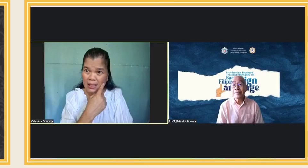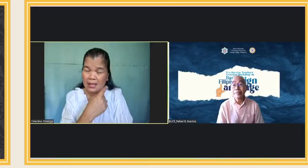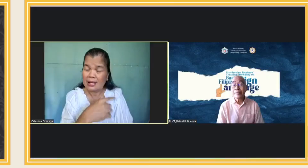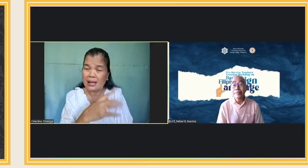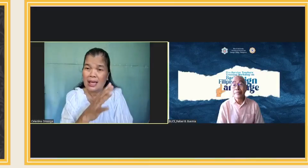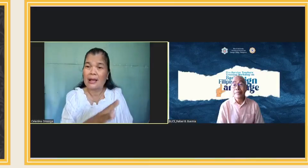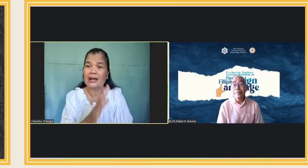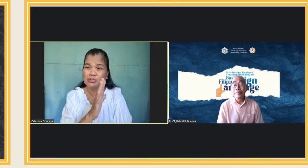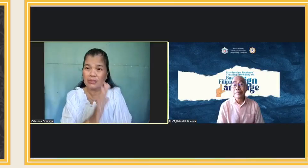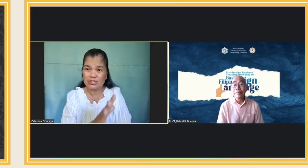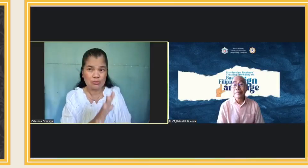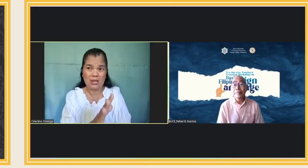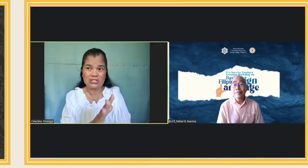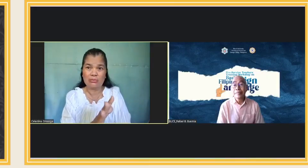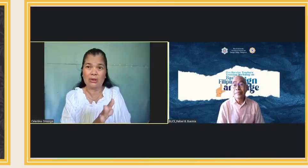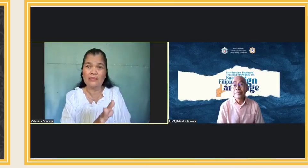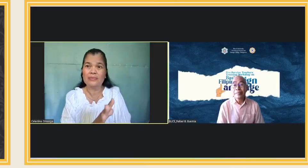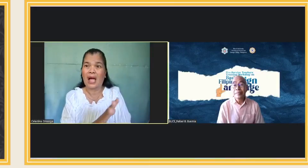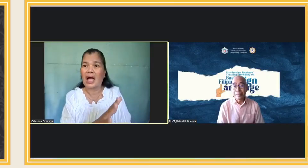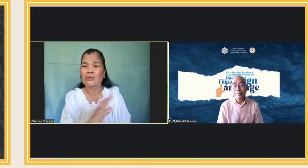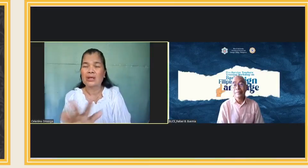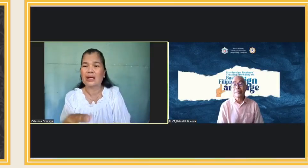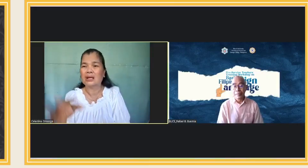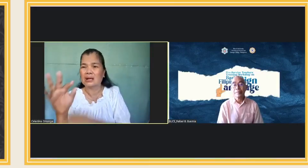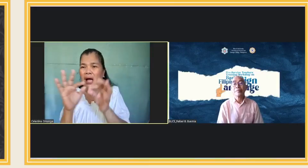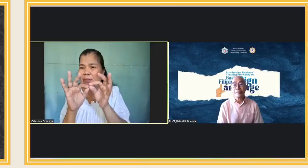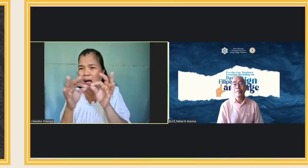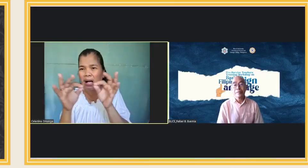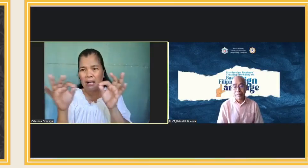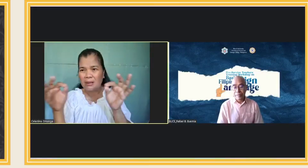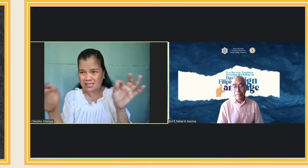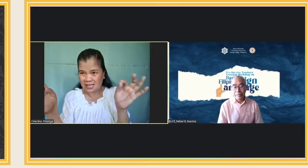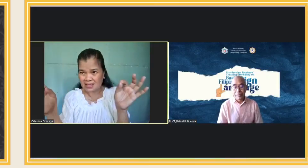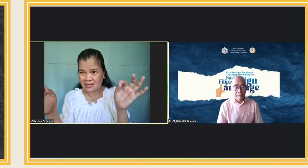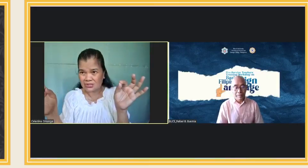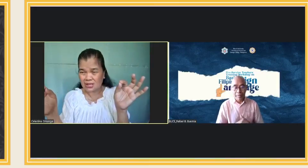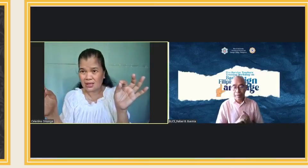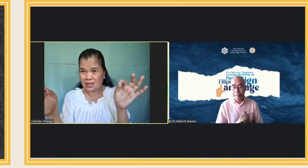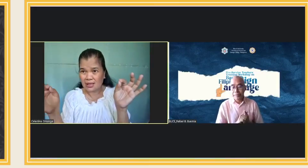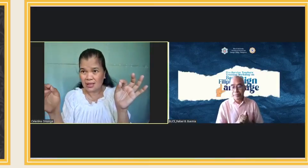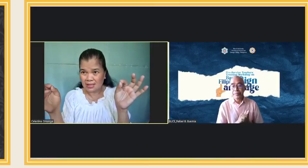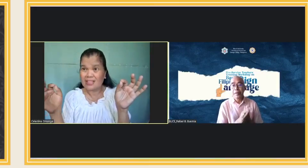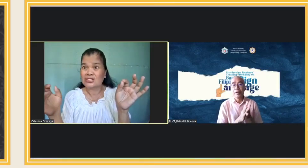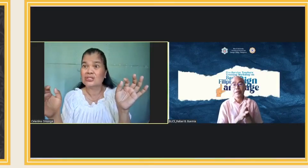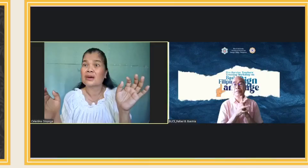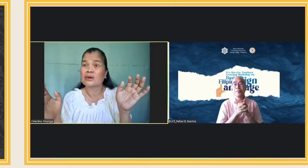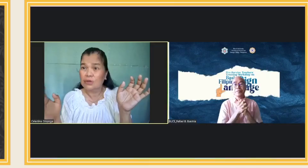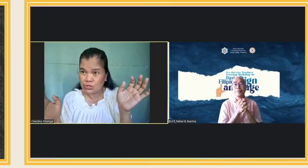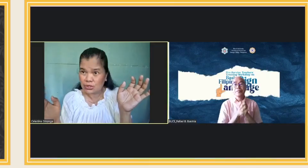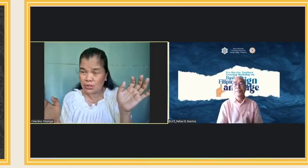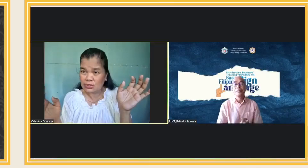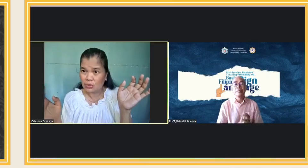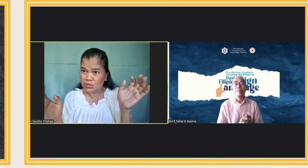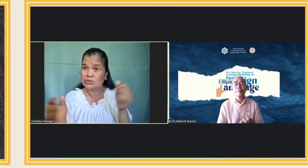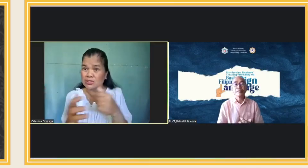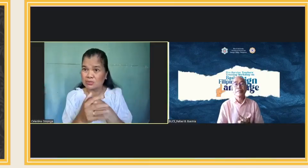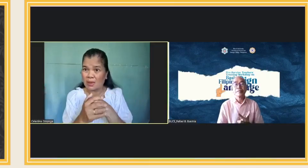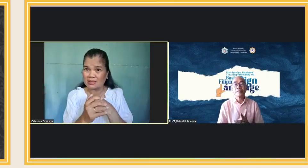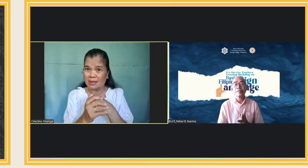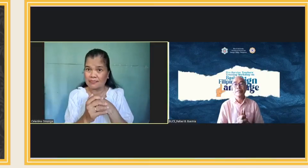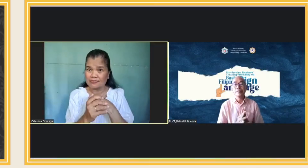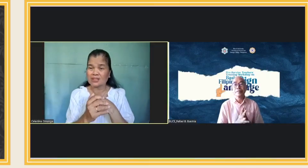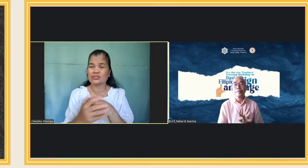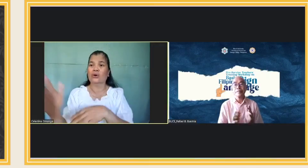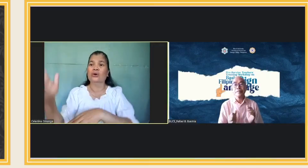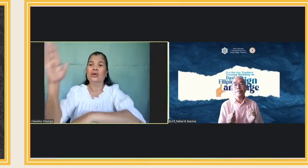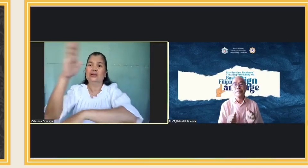nila. Kaya as much as possible, ayaw nila ng napakahabang sentence. That is their culture. So we should respect